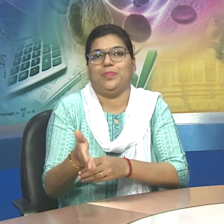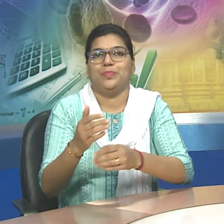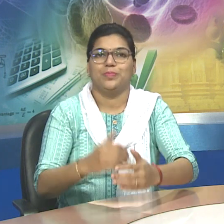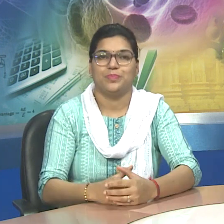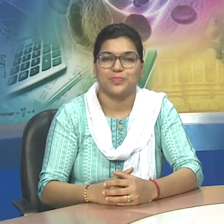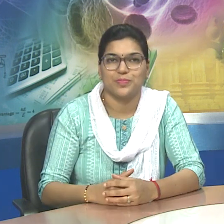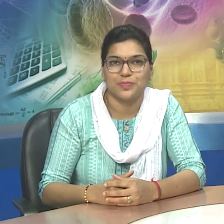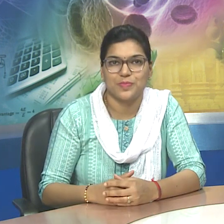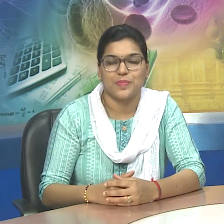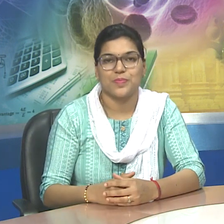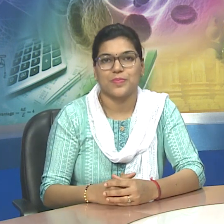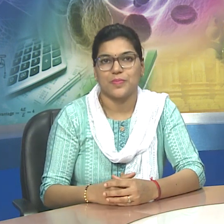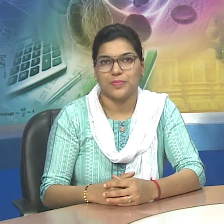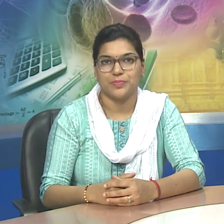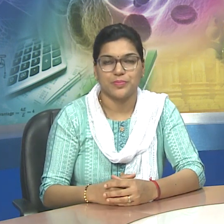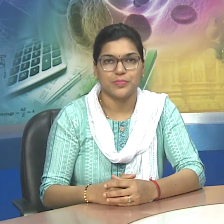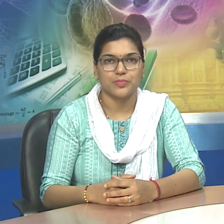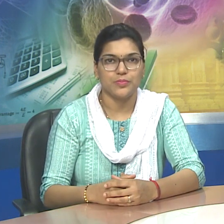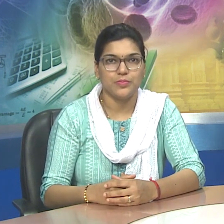मिल करके सरकार बनाते हैं।